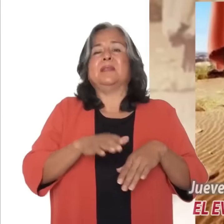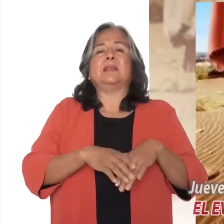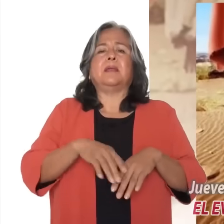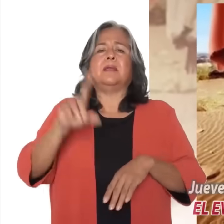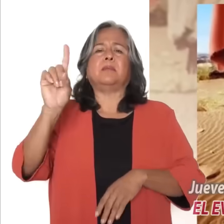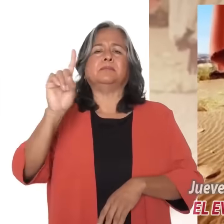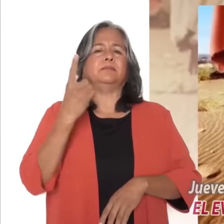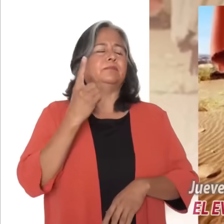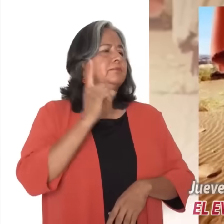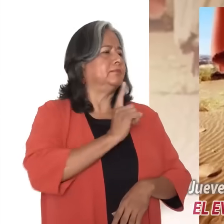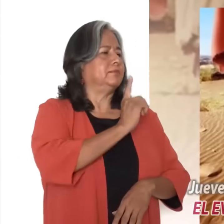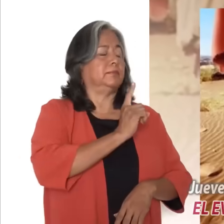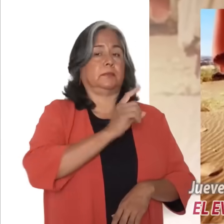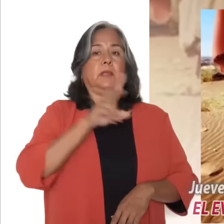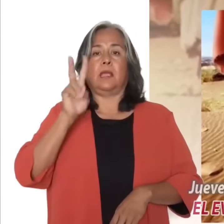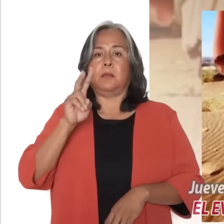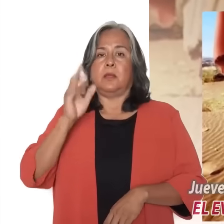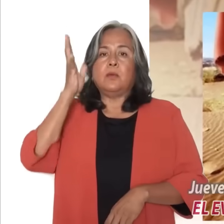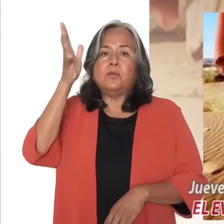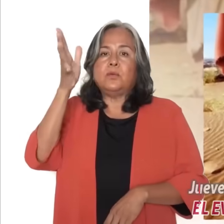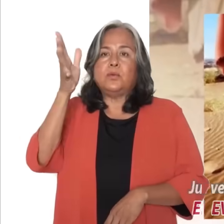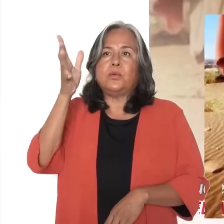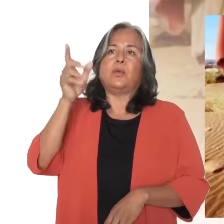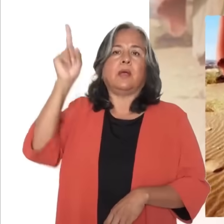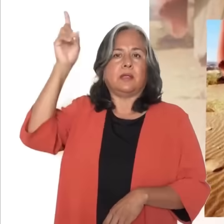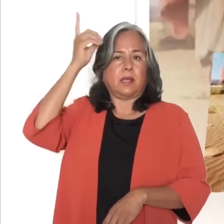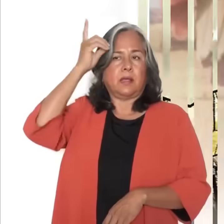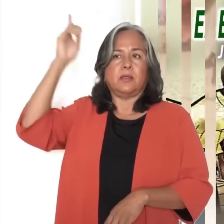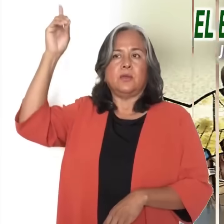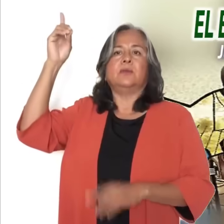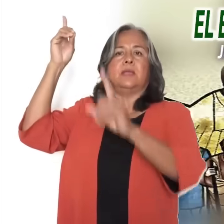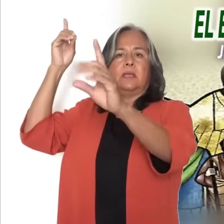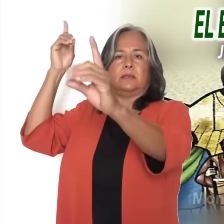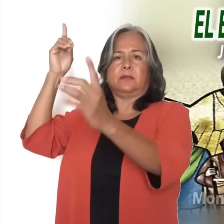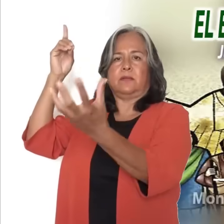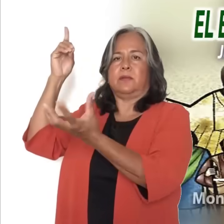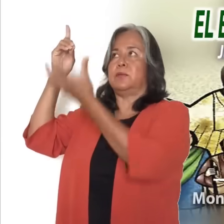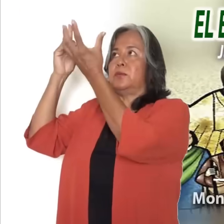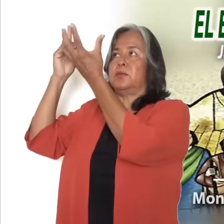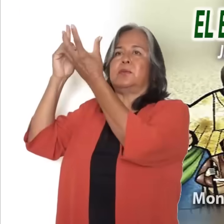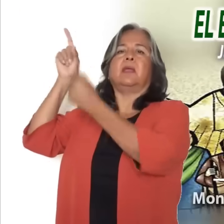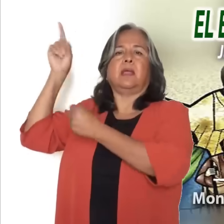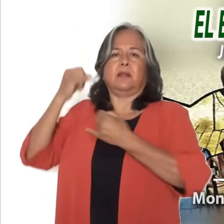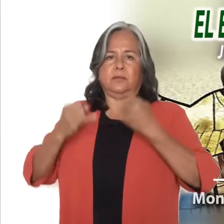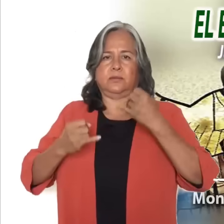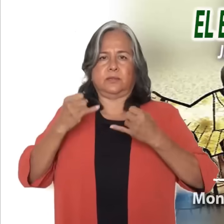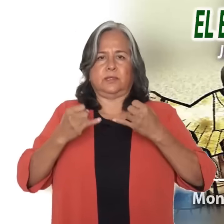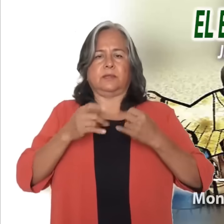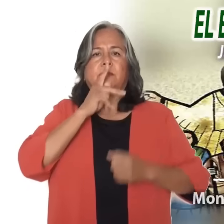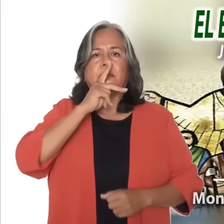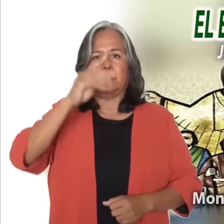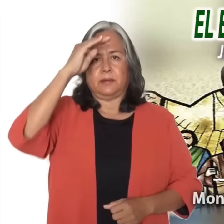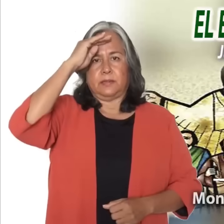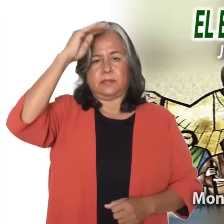día del juicio, Sodoma y Gomorra serán tratadas con menos rigor que esa ciudad. Palabra del